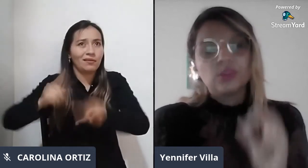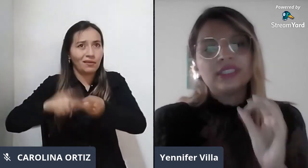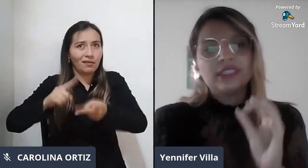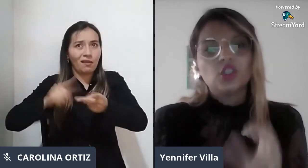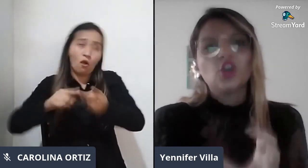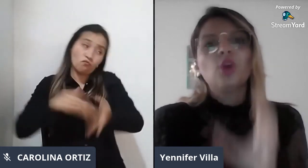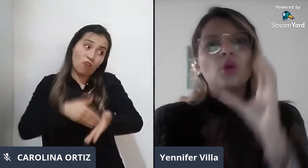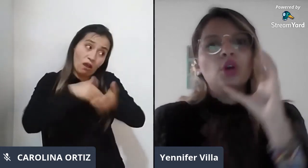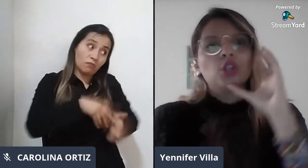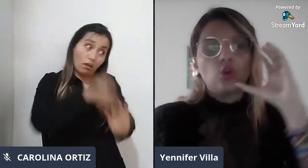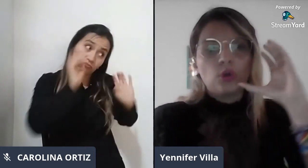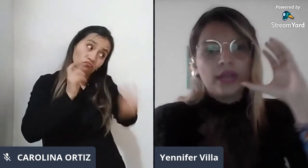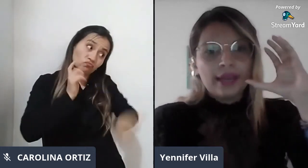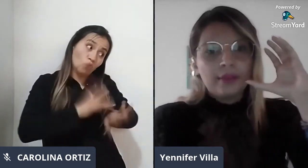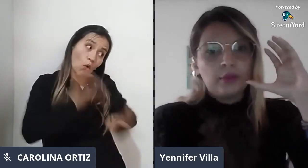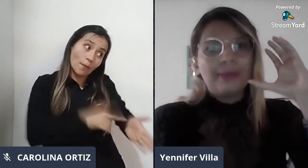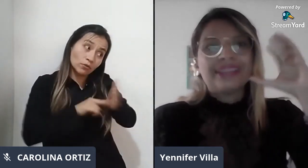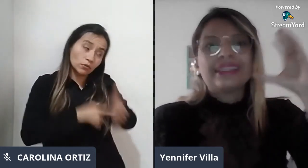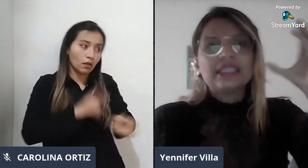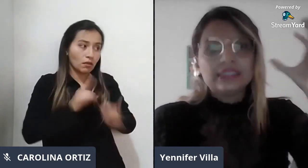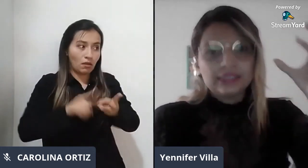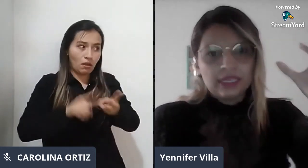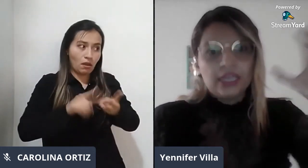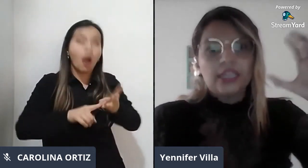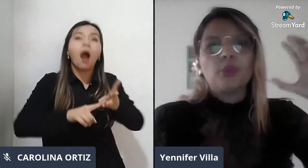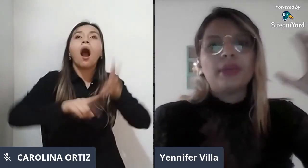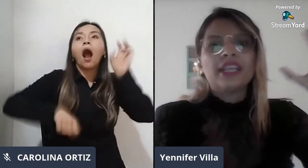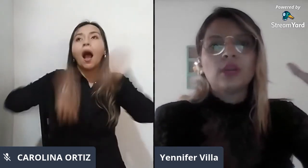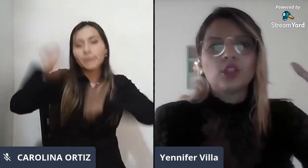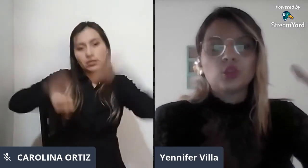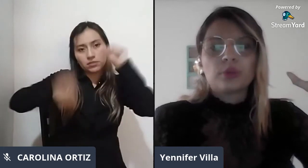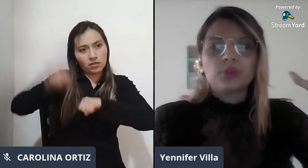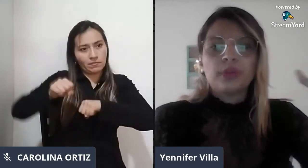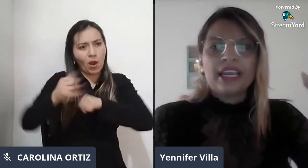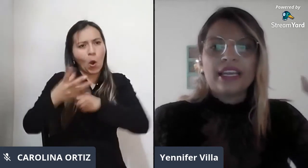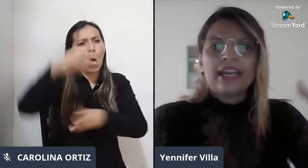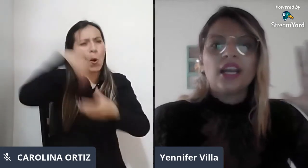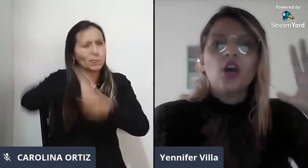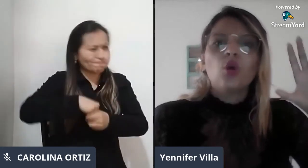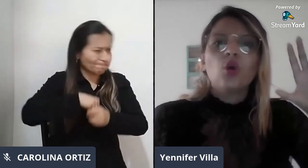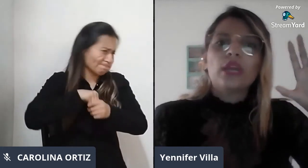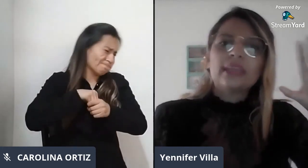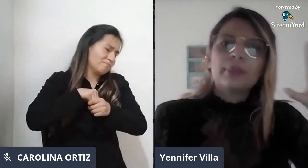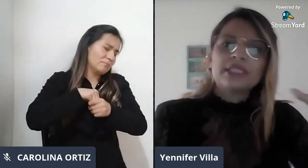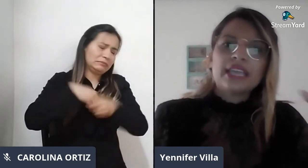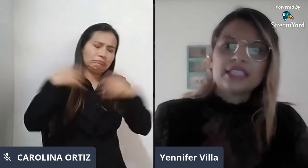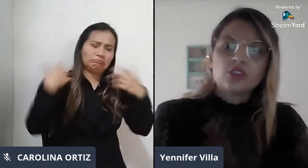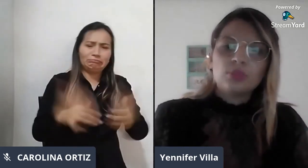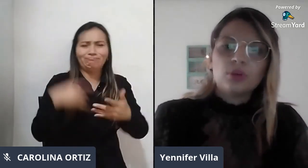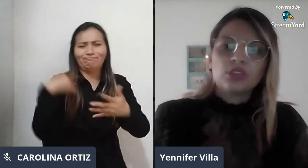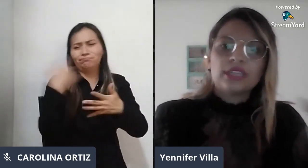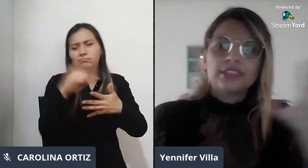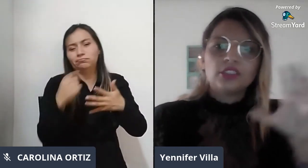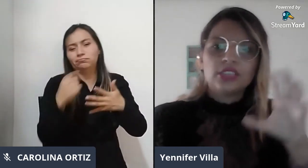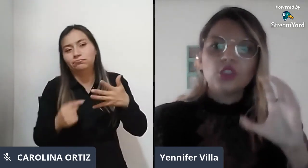el capacitismo entendido como toda una matriz que opera sobre los cuerpos para generar unas capacidades que son importantes y otras no.